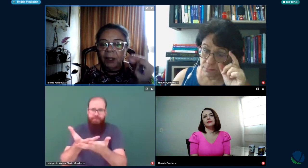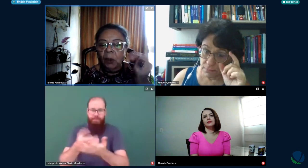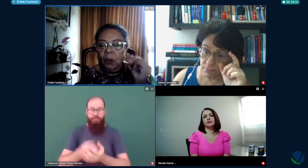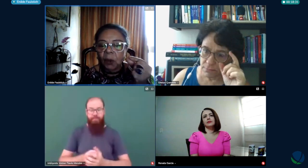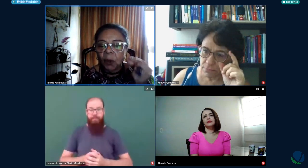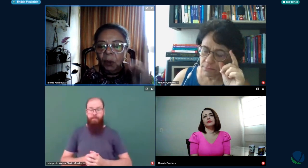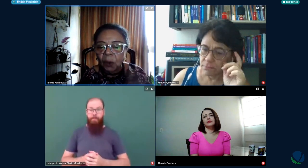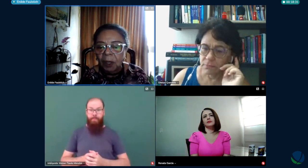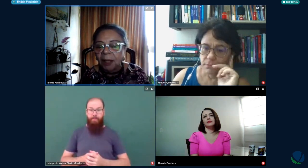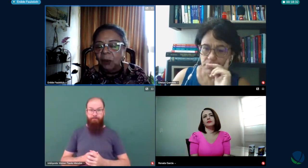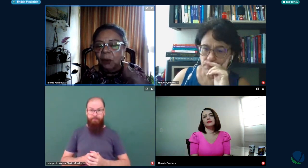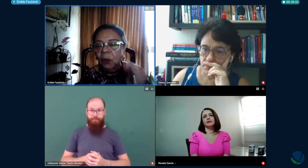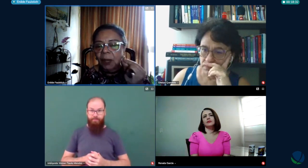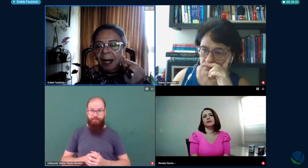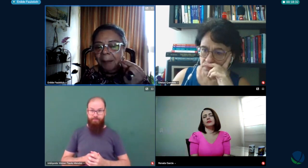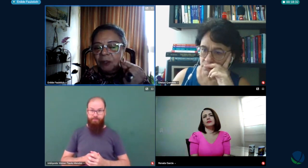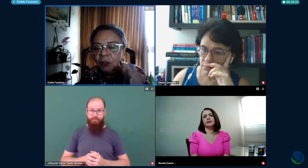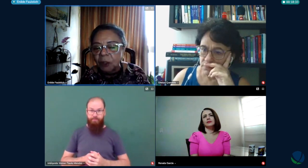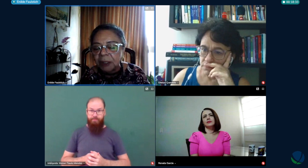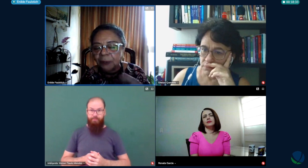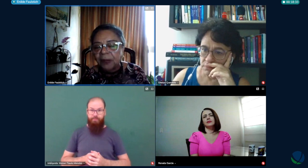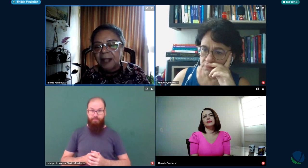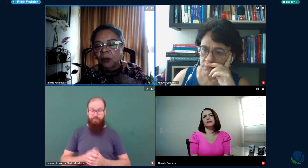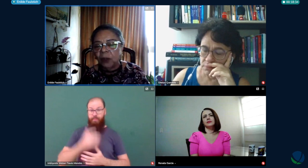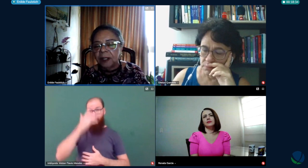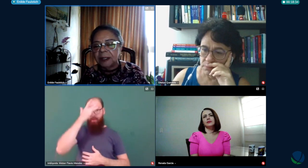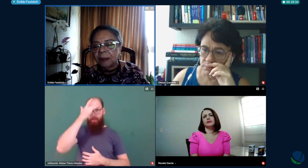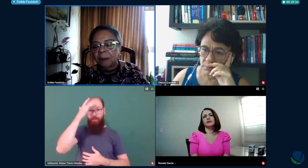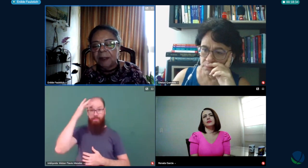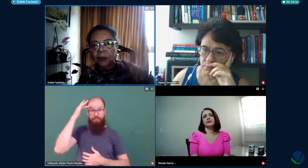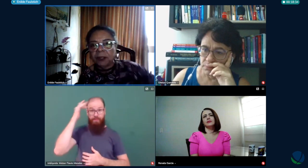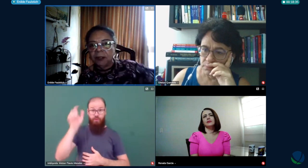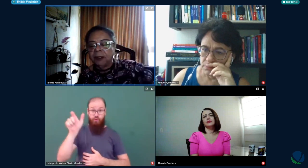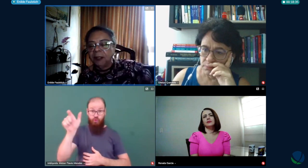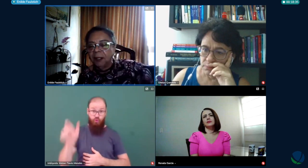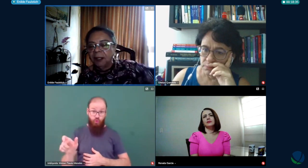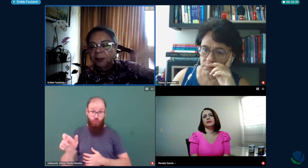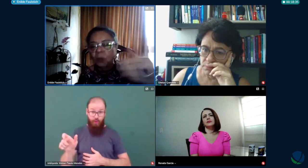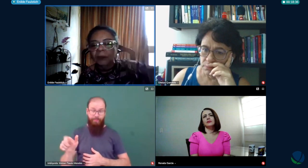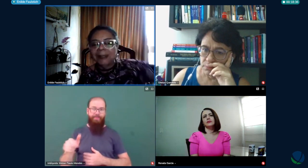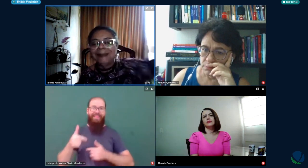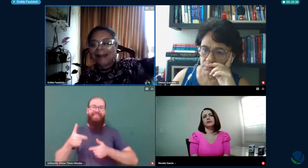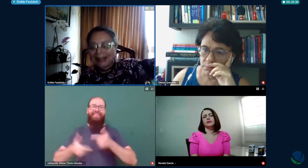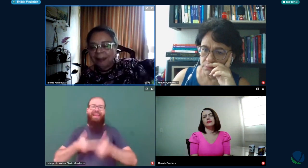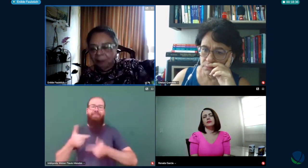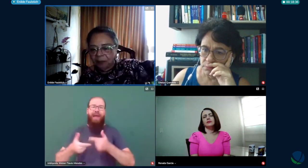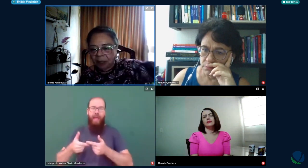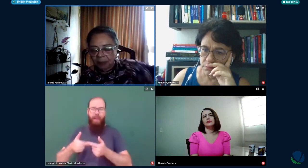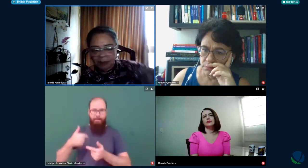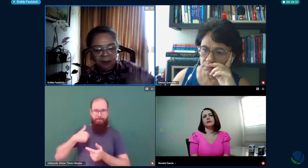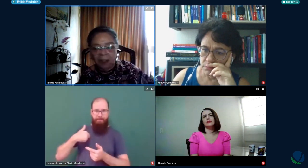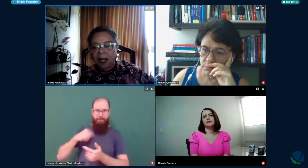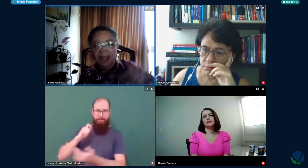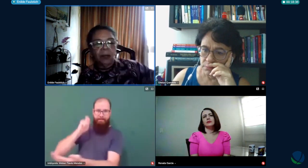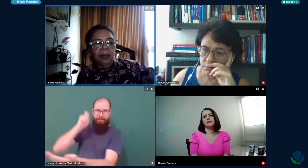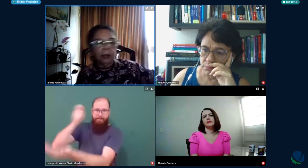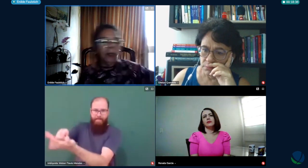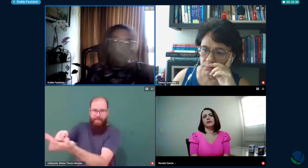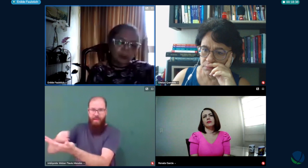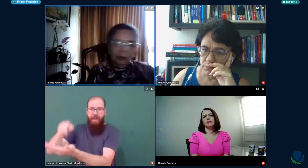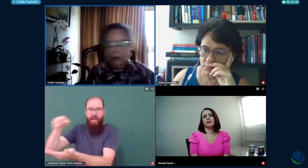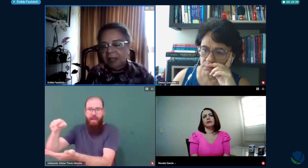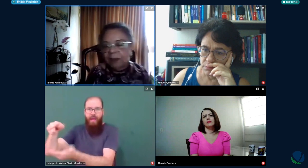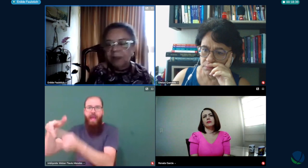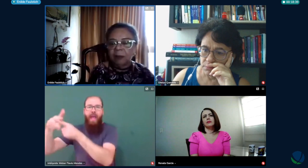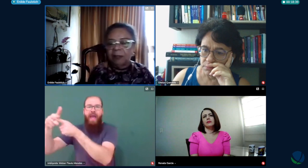É que a pessoa que faz a correção, a pessoa que contratada, digamos assim, eu quero